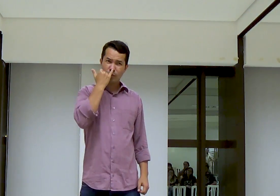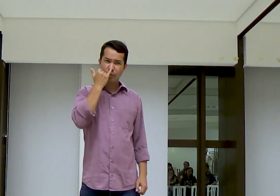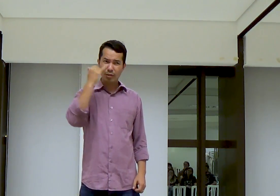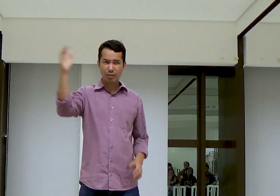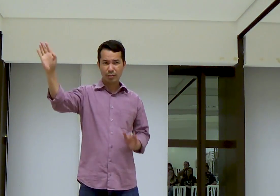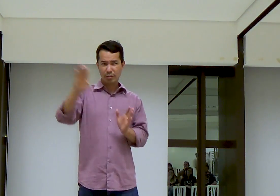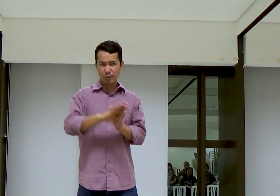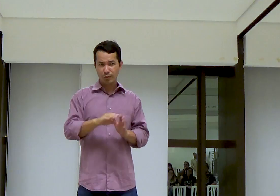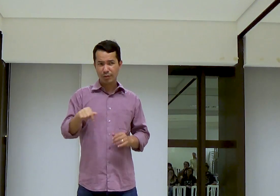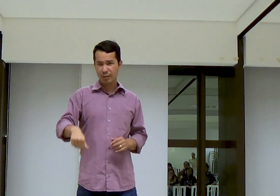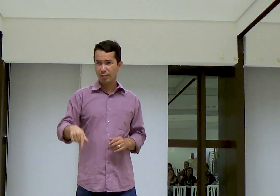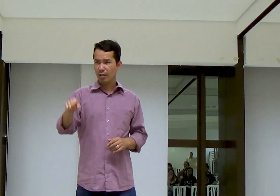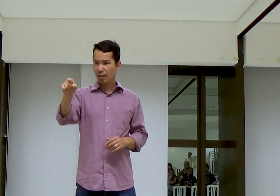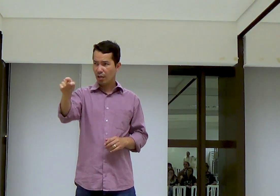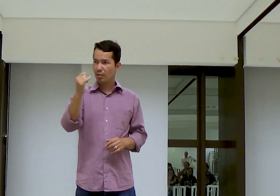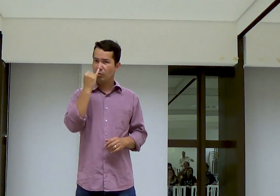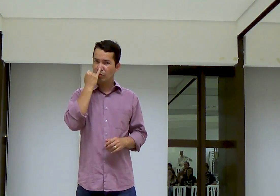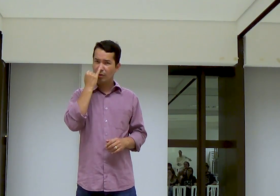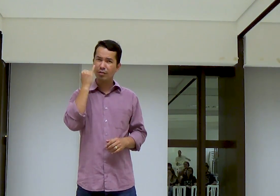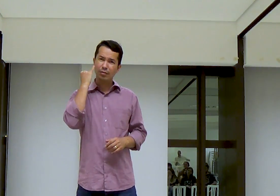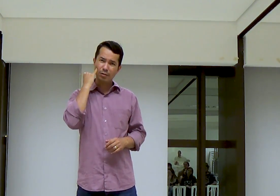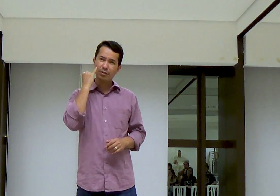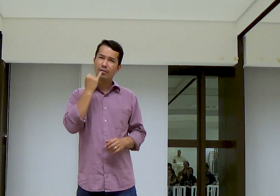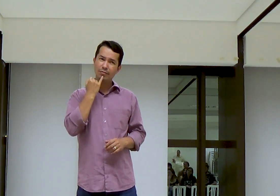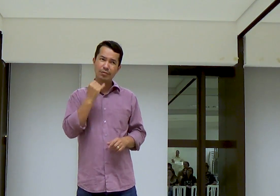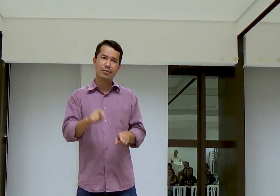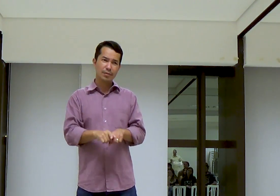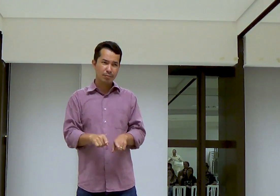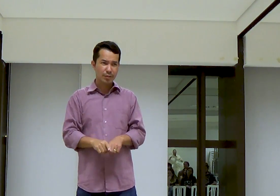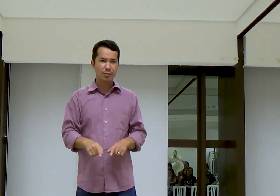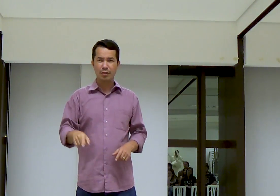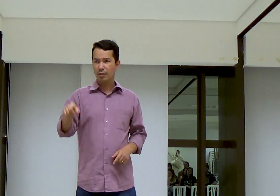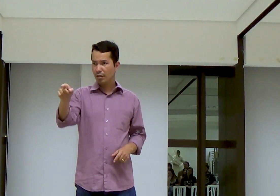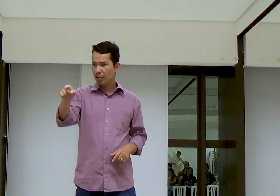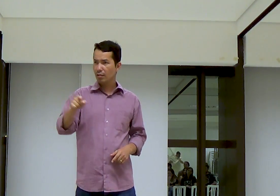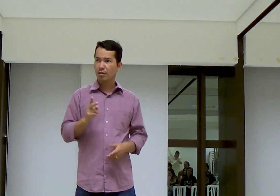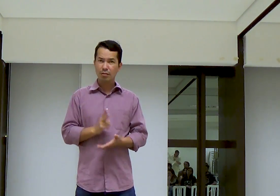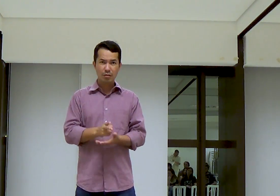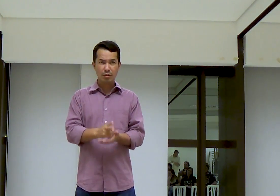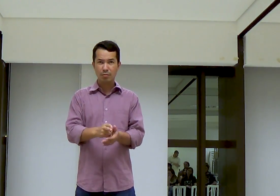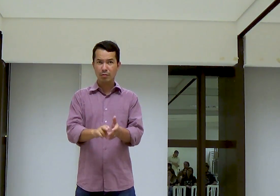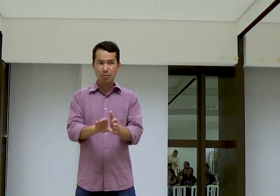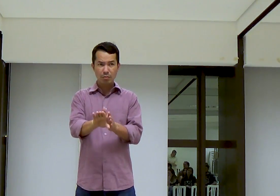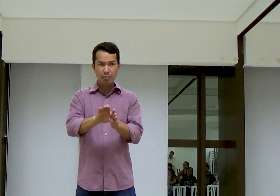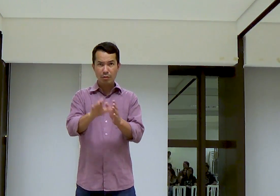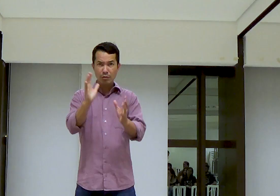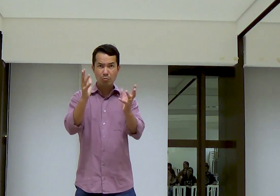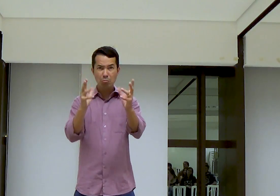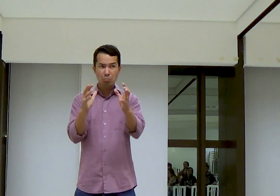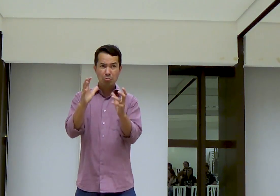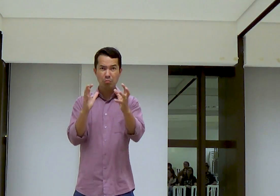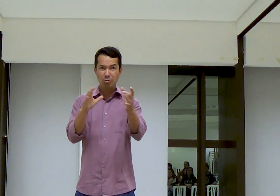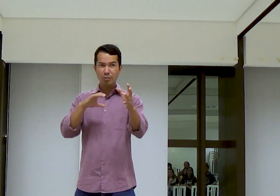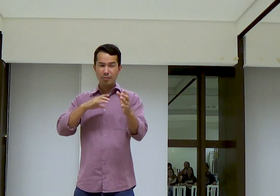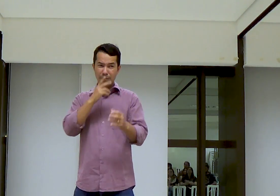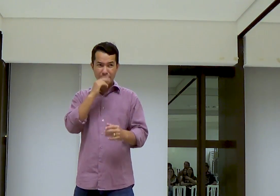Lembra a Joana, antigamente, quando ela chegou aqui, ela e as suas irmãs, elas sempre ficavam